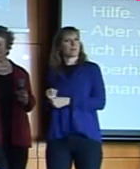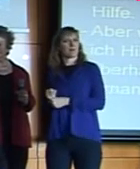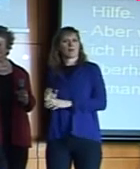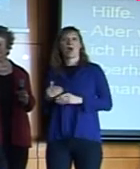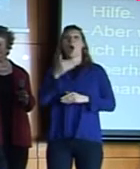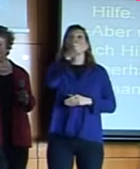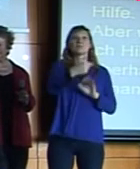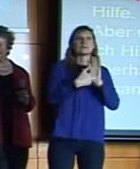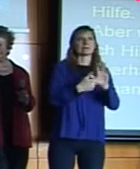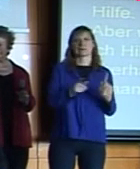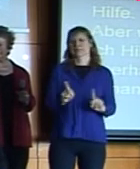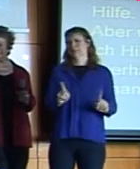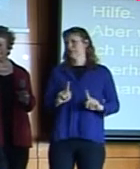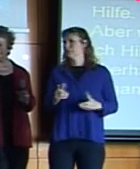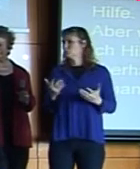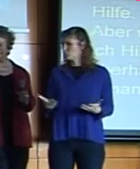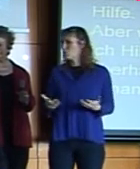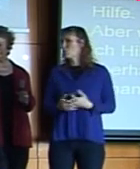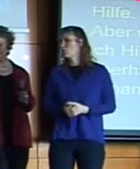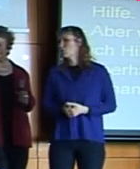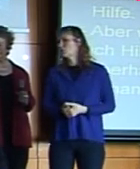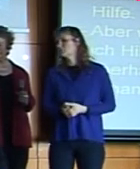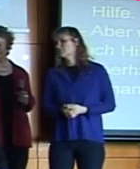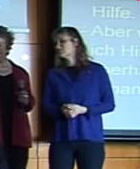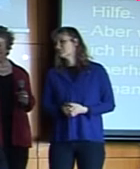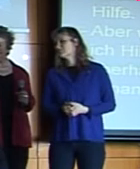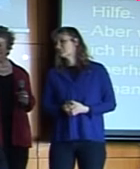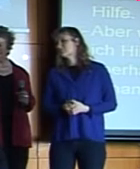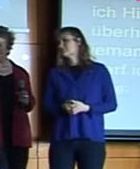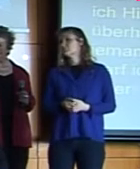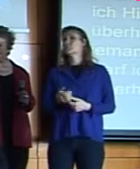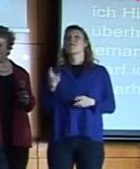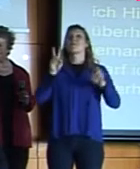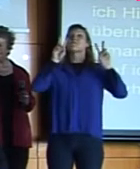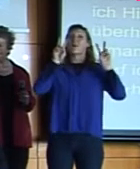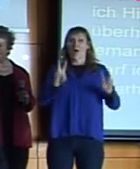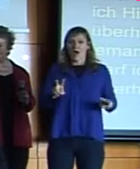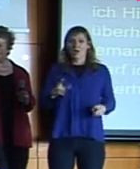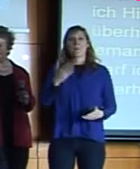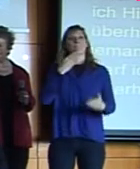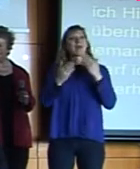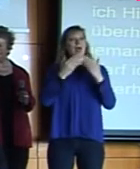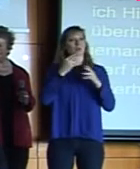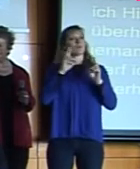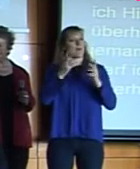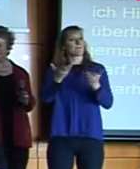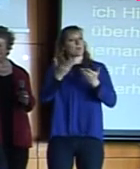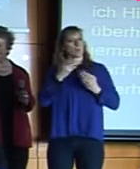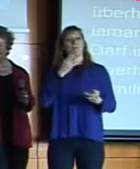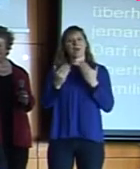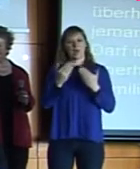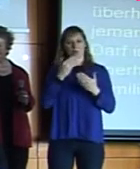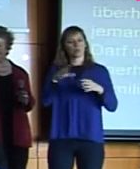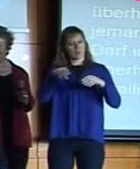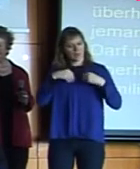nach außen zu tragen. Und wenn es dann endlich dazu kommt, dass man eine Beratung in Anspruch